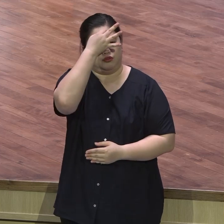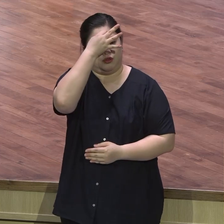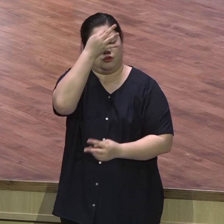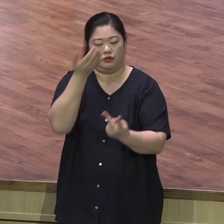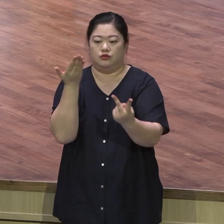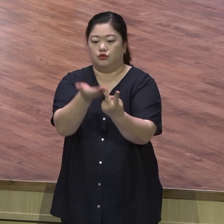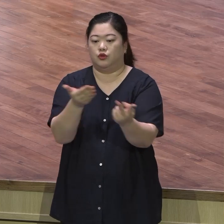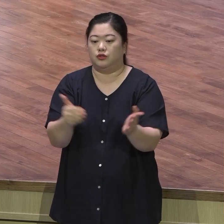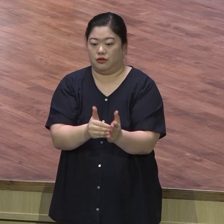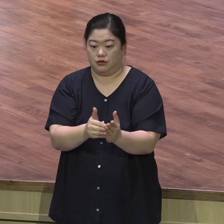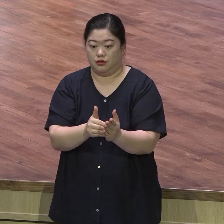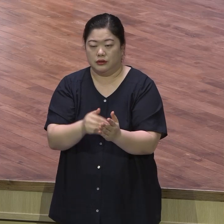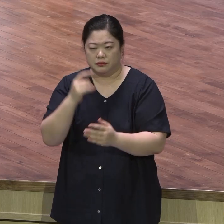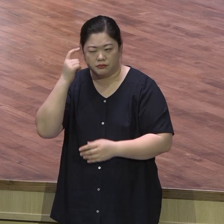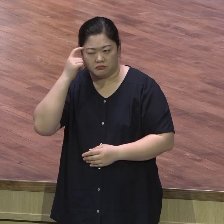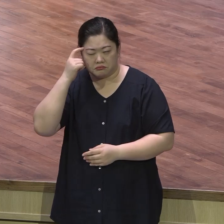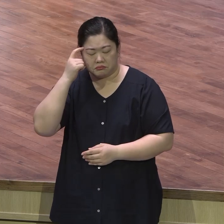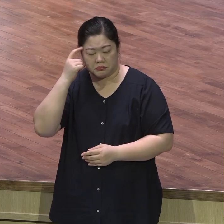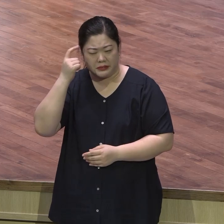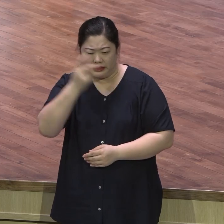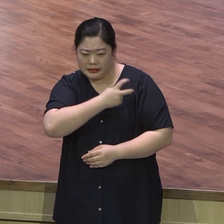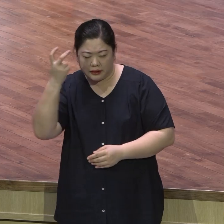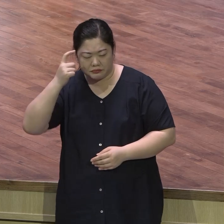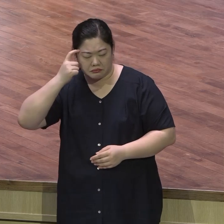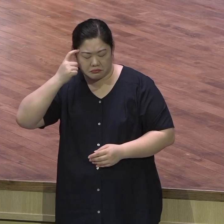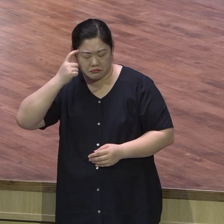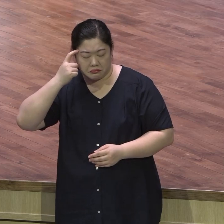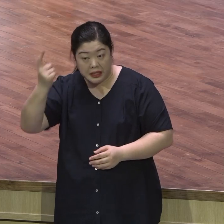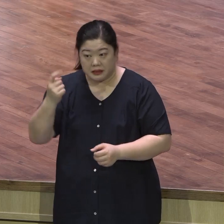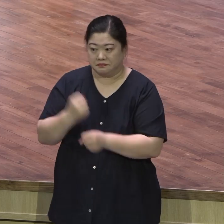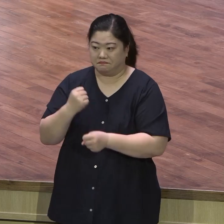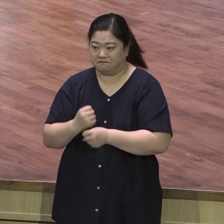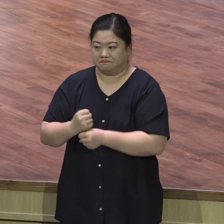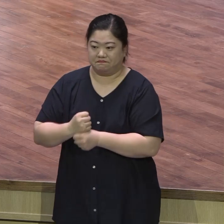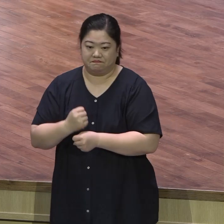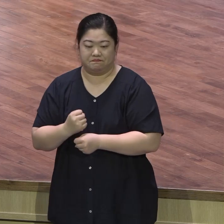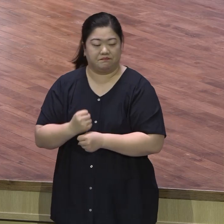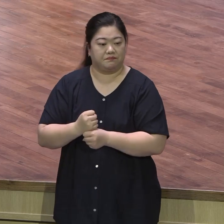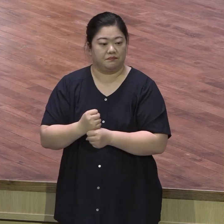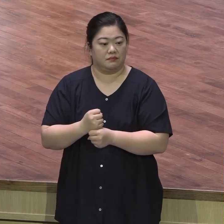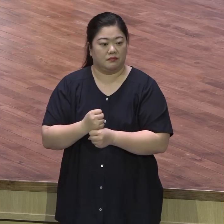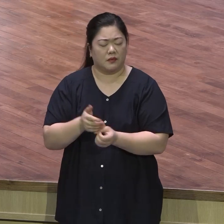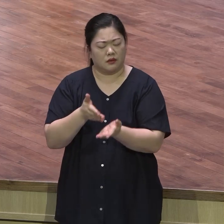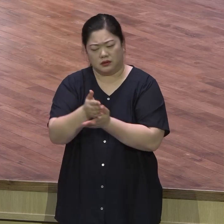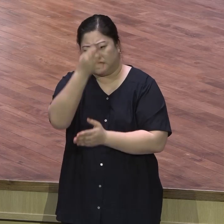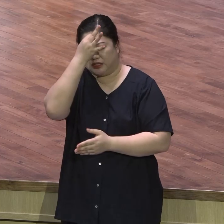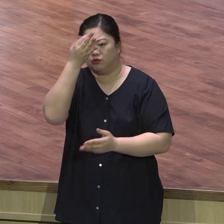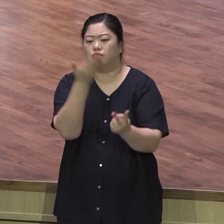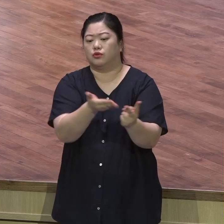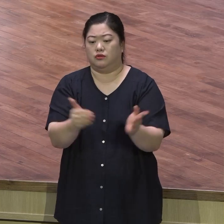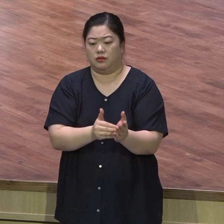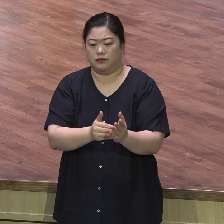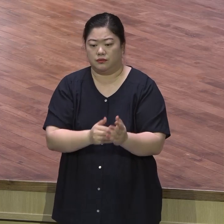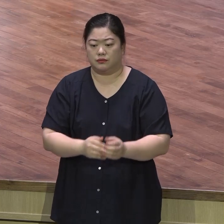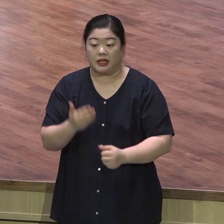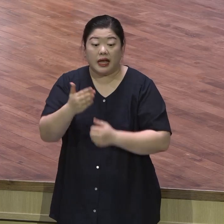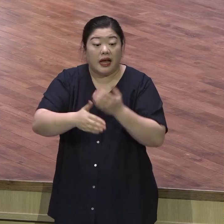탁월한 전문성을 주셨다. 하나님께서는 하나님이 일을 하도록 명령하신 후에 그대로 놔두신 것이 아니라